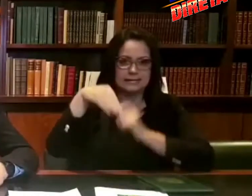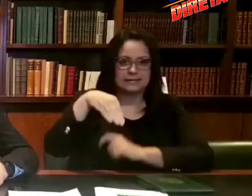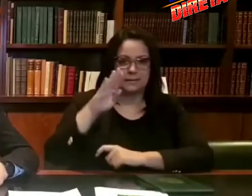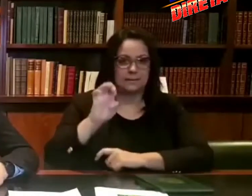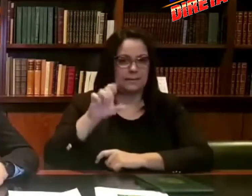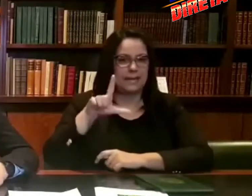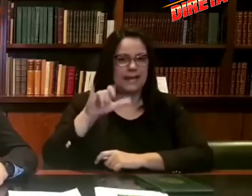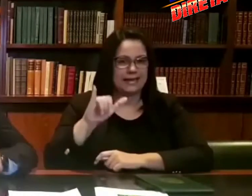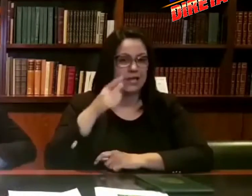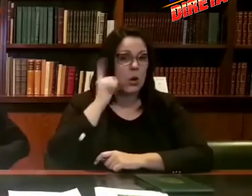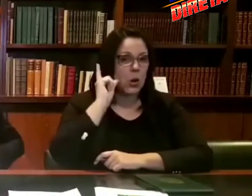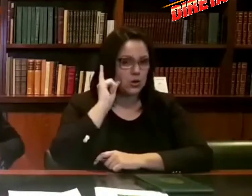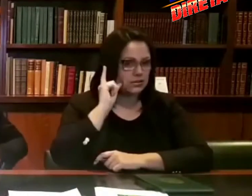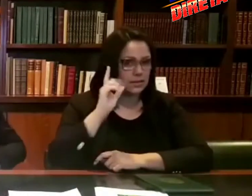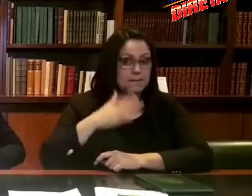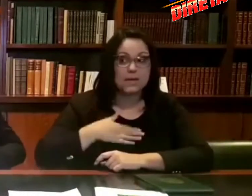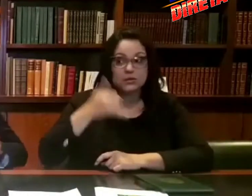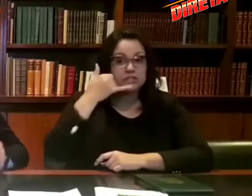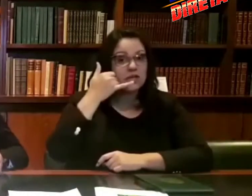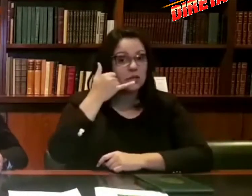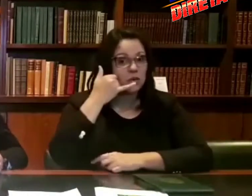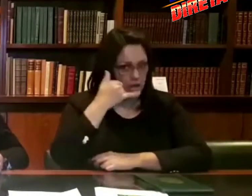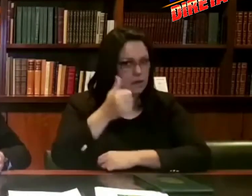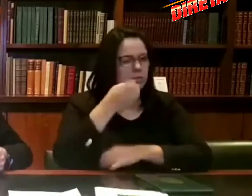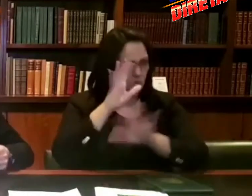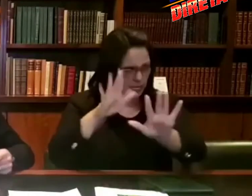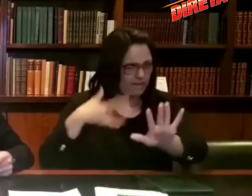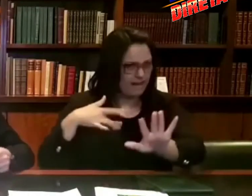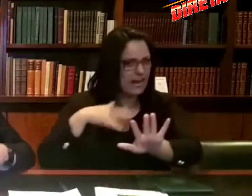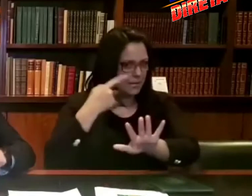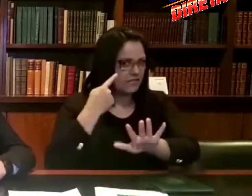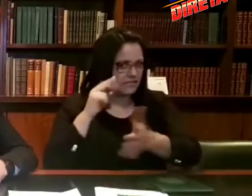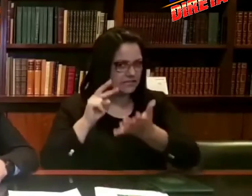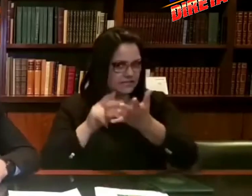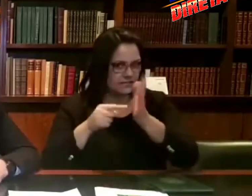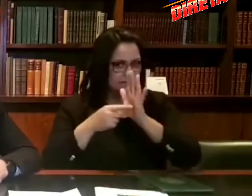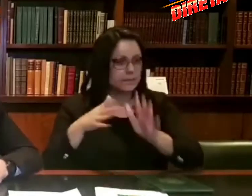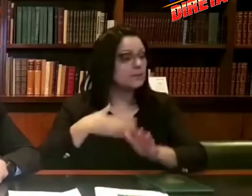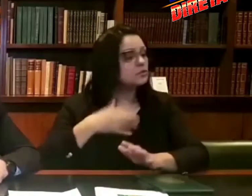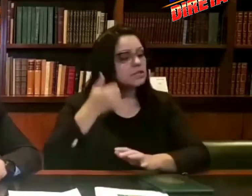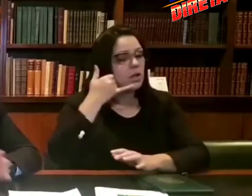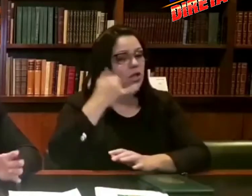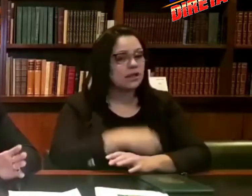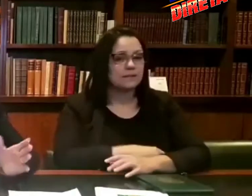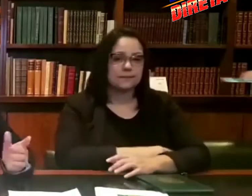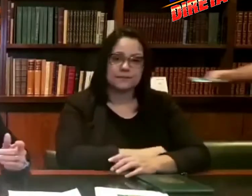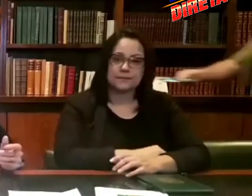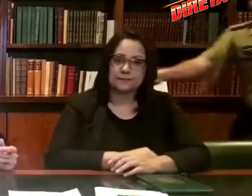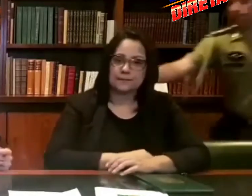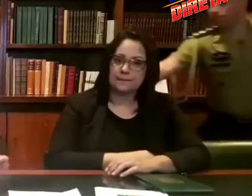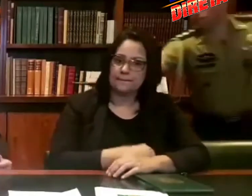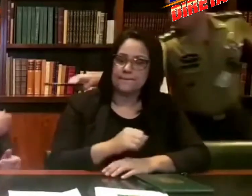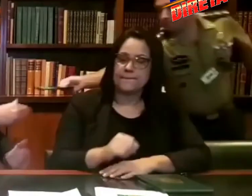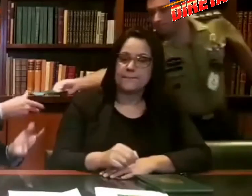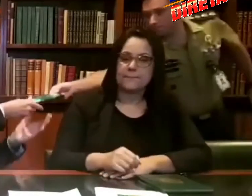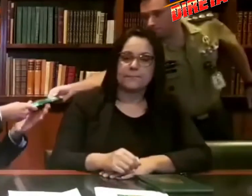ocupado? Aqui rapidinho. Vale a pena. Eu falei com a Carla Zambelli,